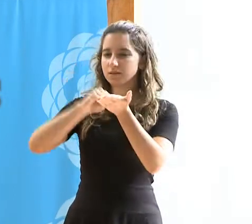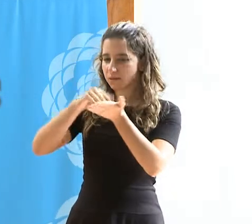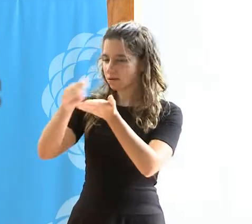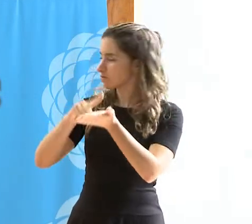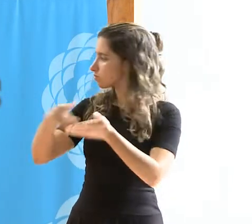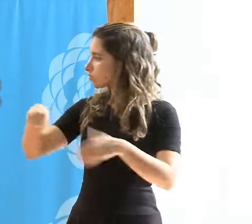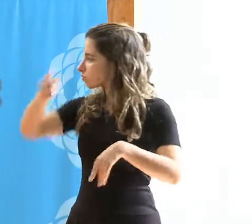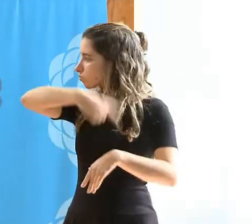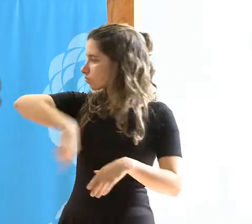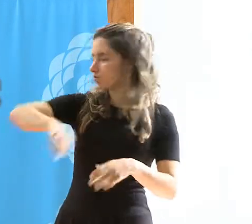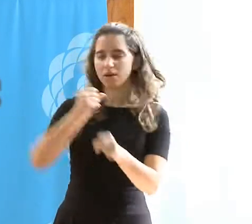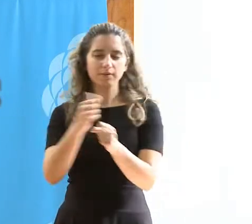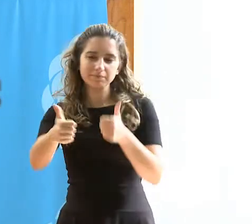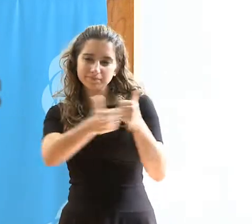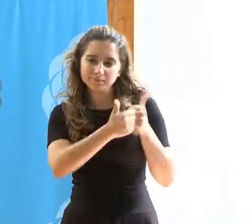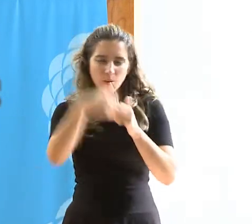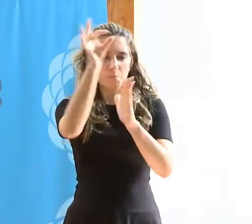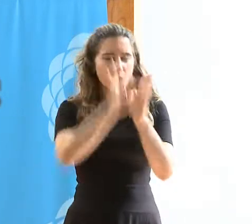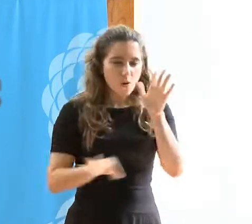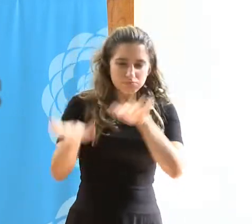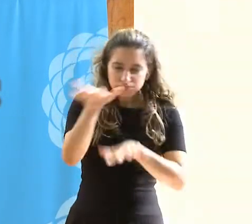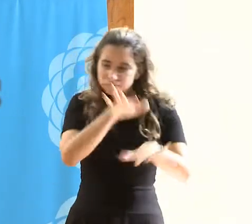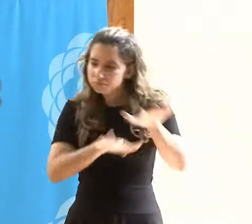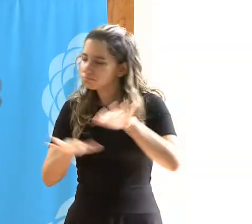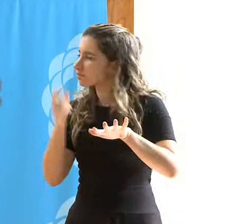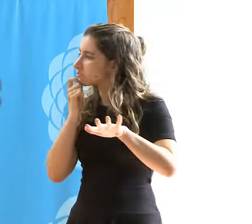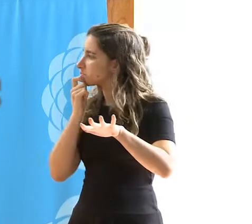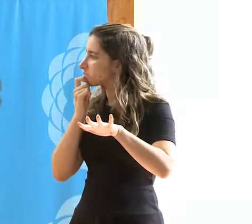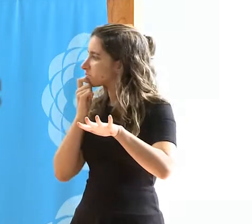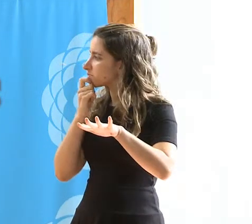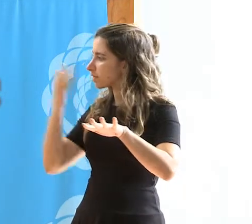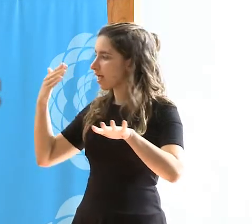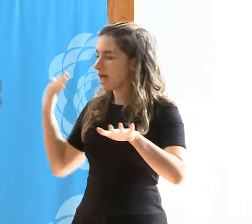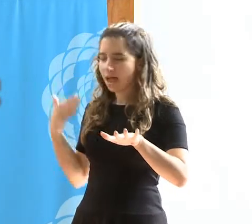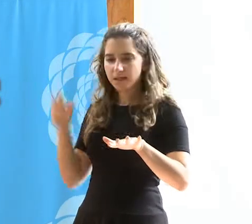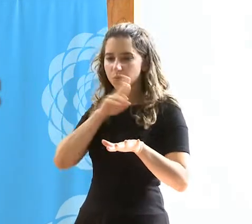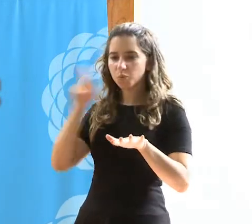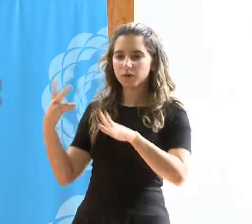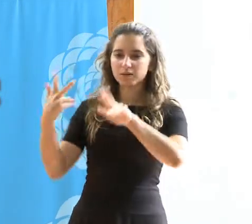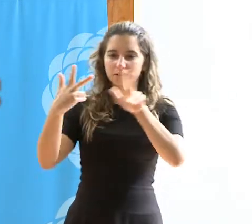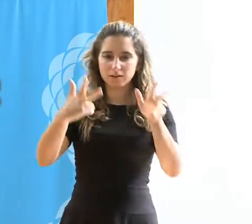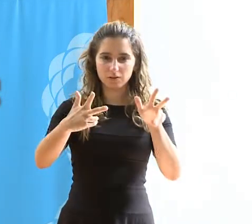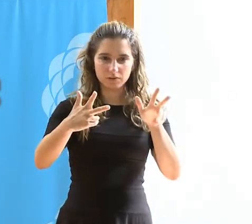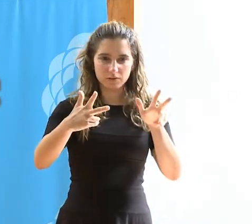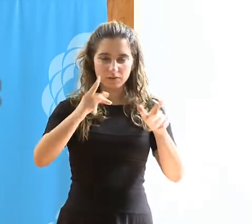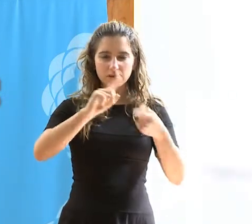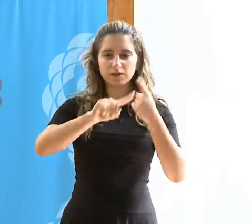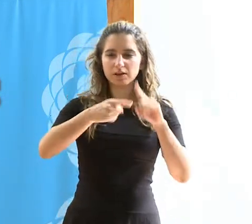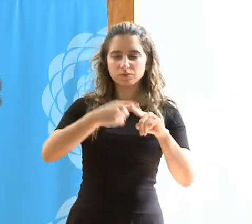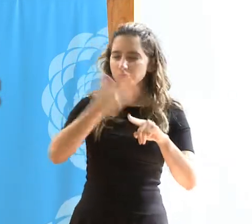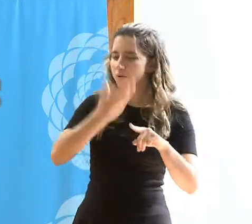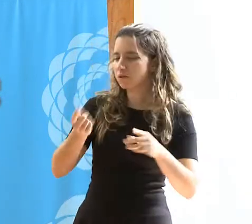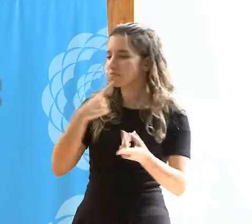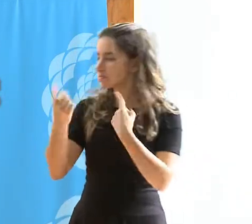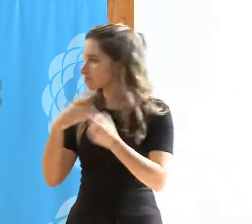elaborar proyectos que nos permitan capacitar, por ejemplo, hizo referencia Elena, a los corresponsales comunitarios,